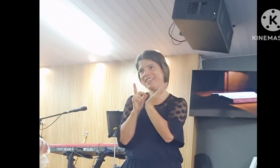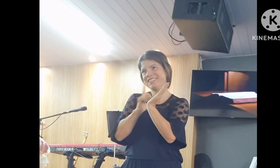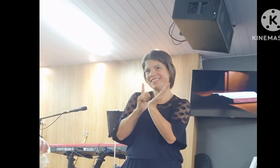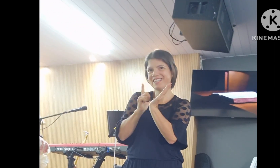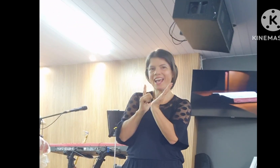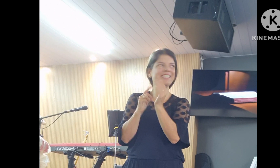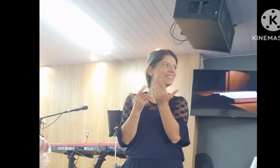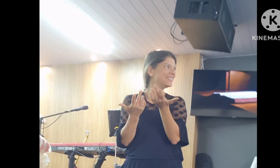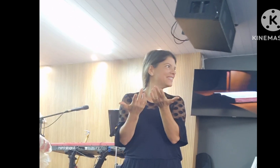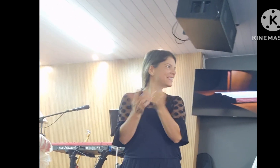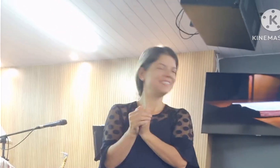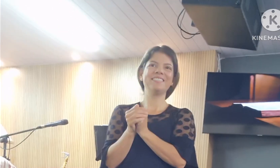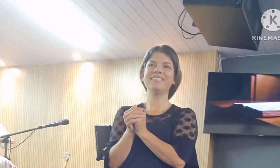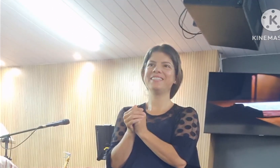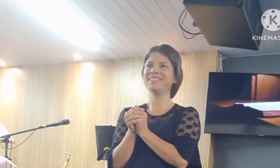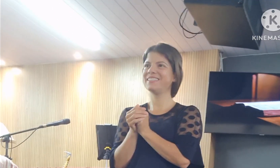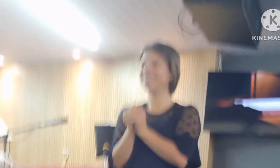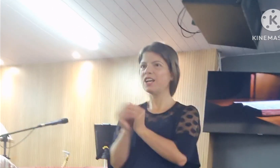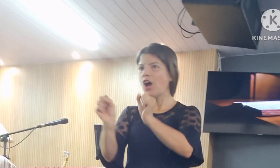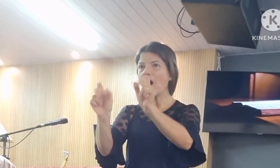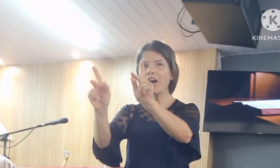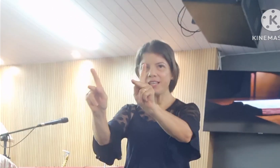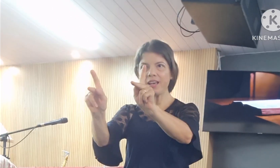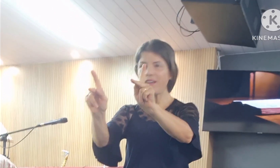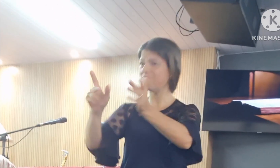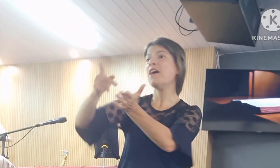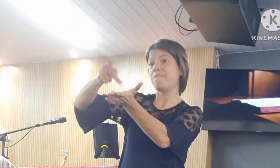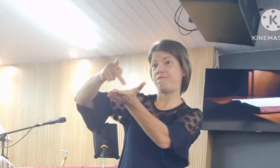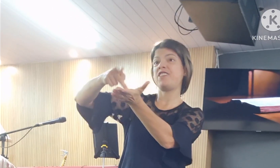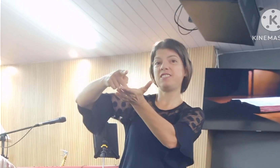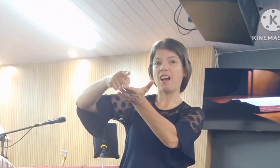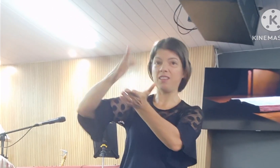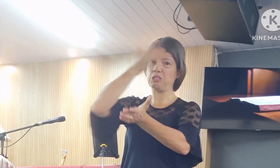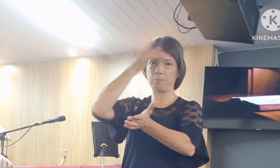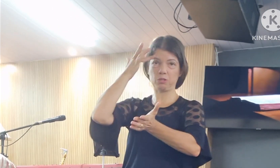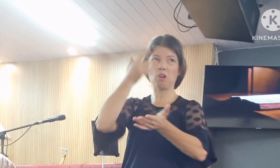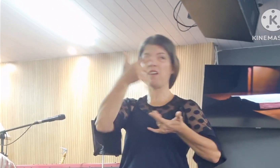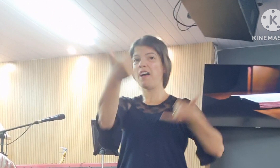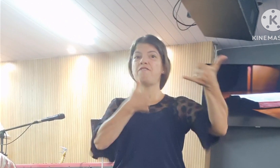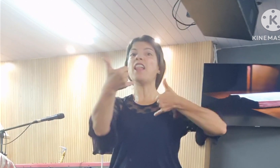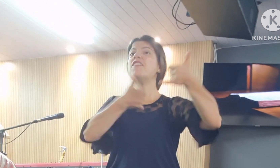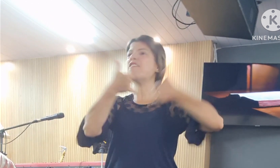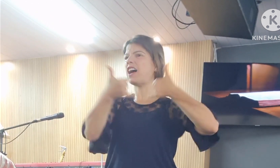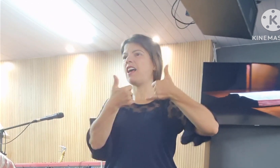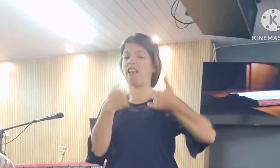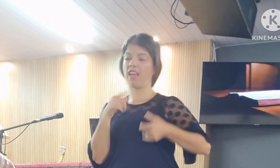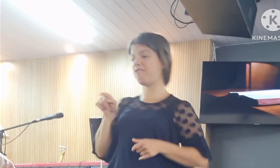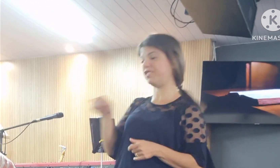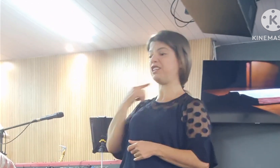Quem é você? Eu? Com tudo isso que estão falando, eu sou amado do meu